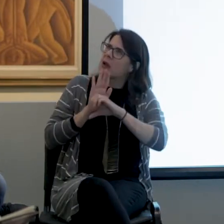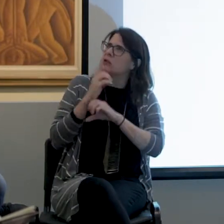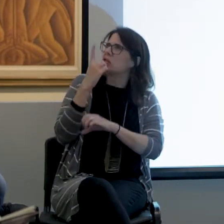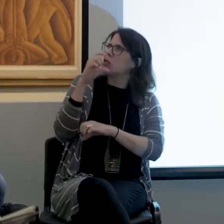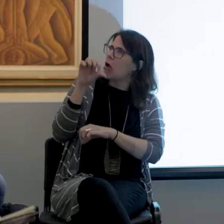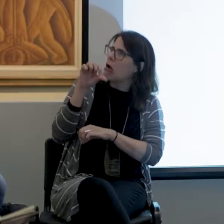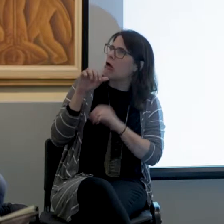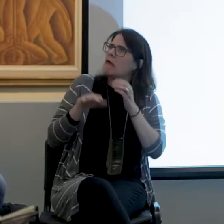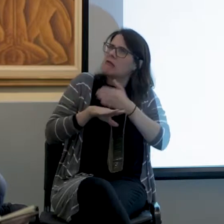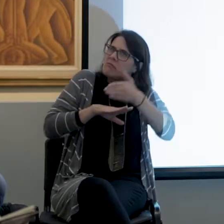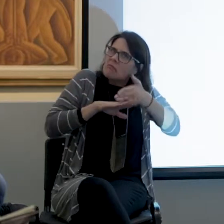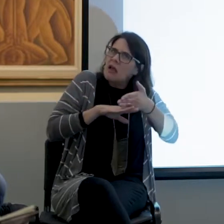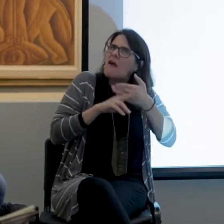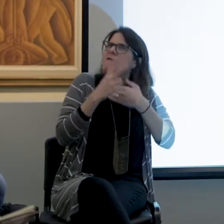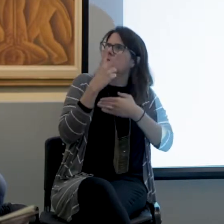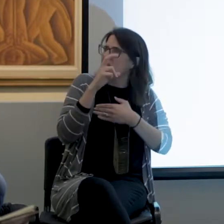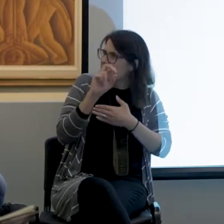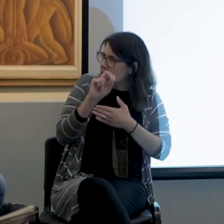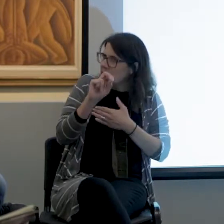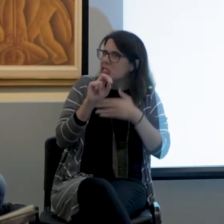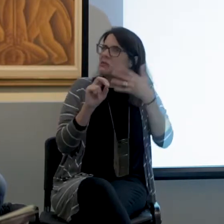60, talvez,